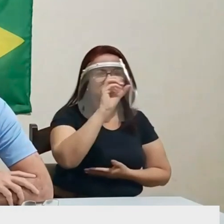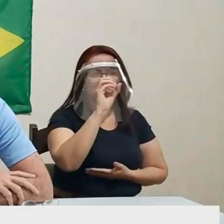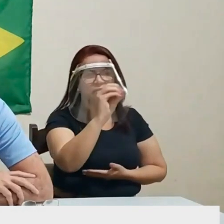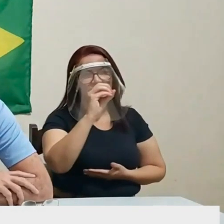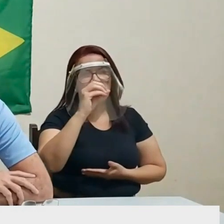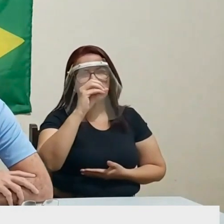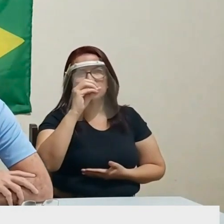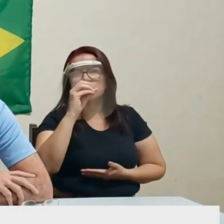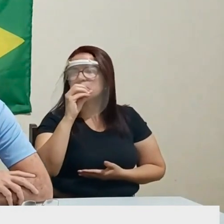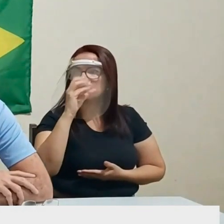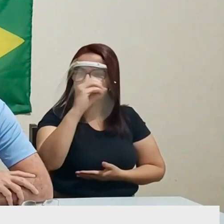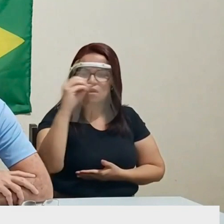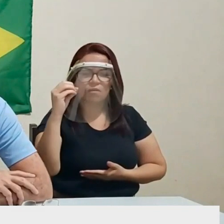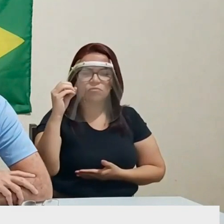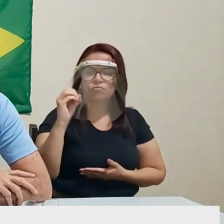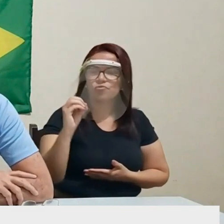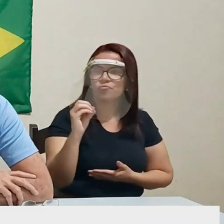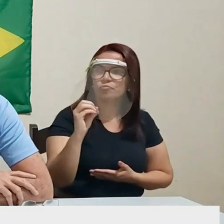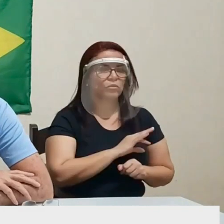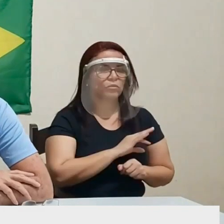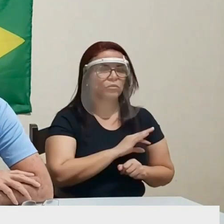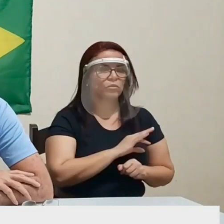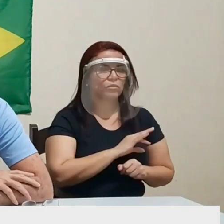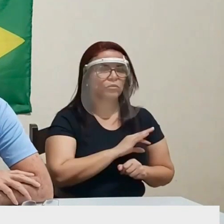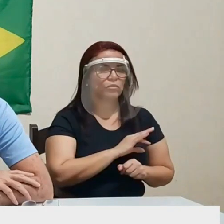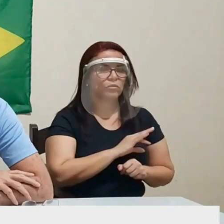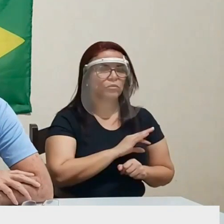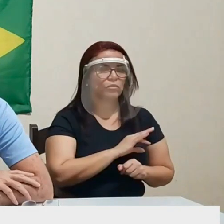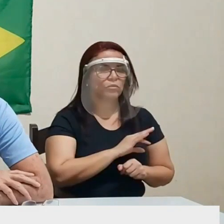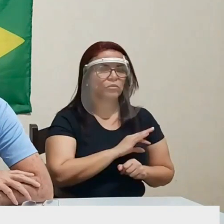por 3 anos, 79, 80, 81, lá em Niuaque, drogas. Tá ok?